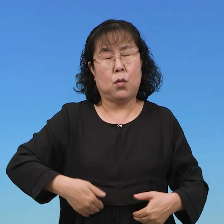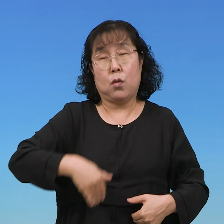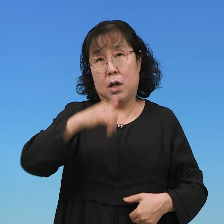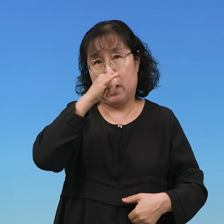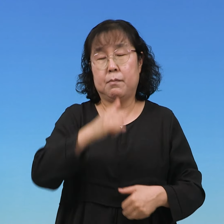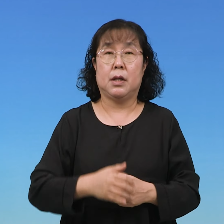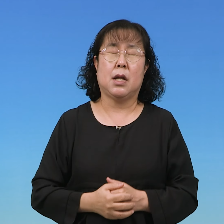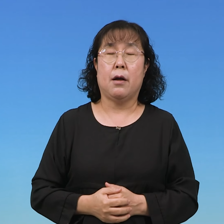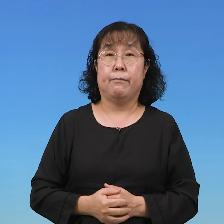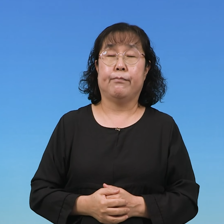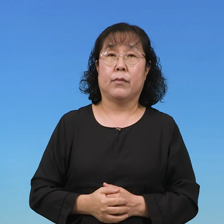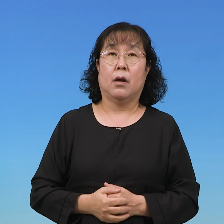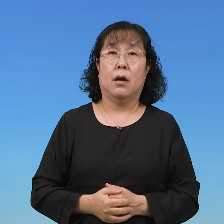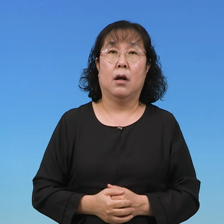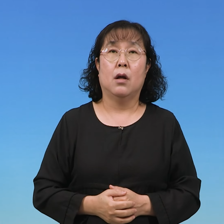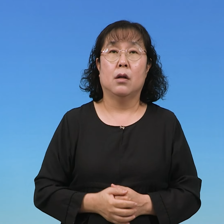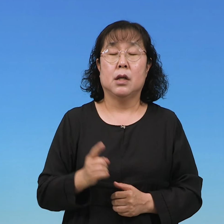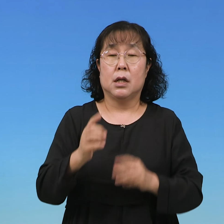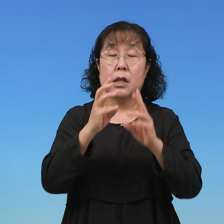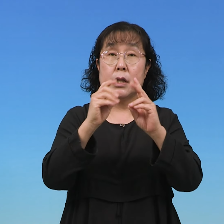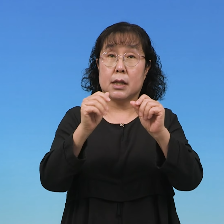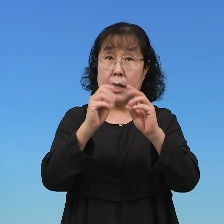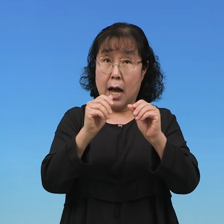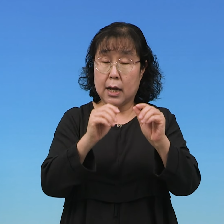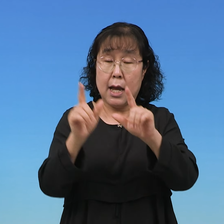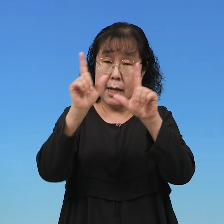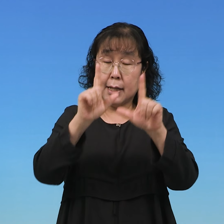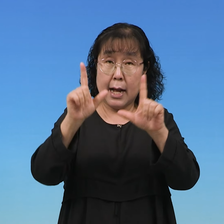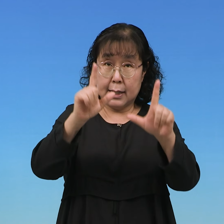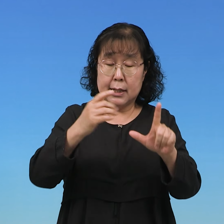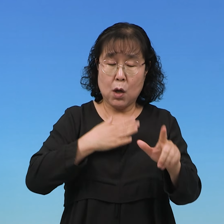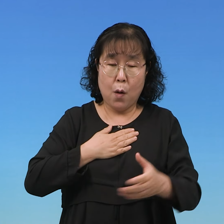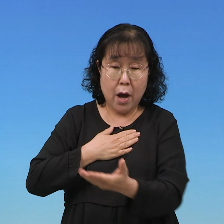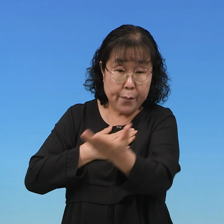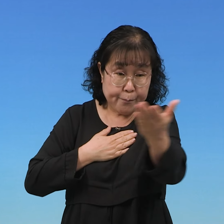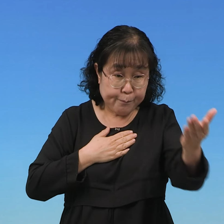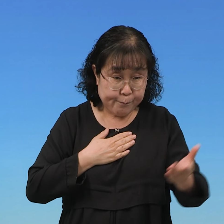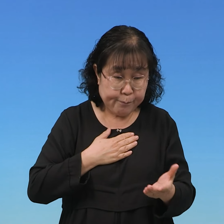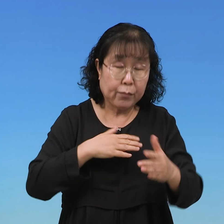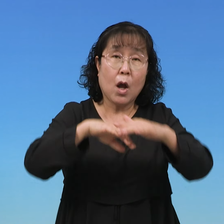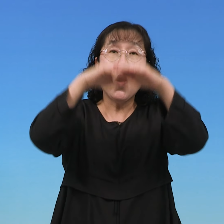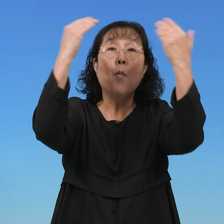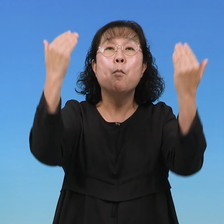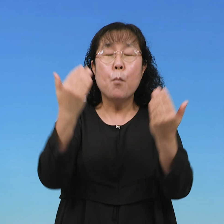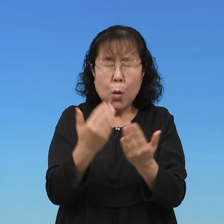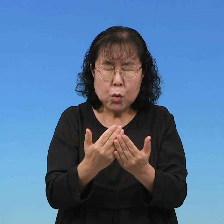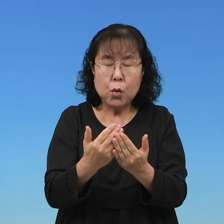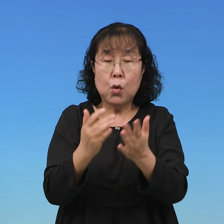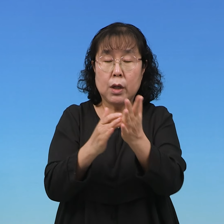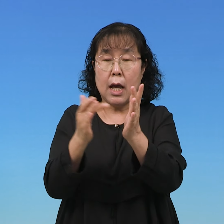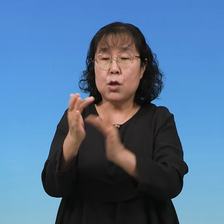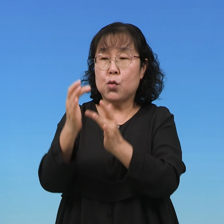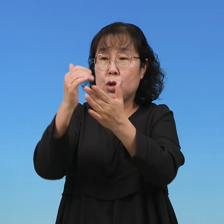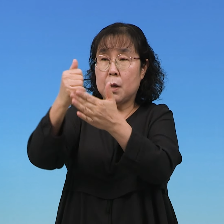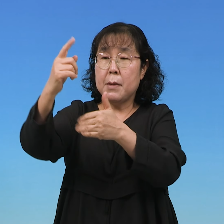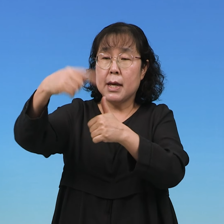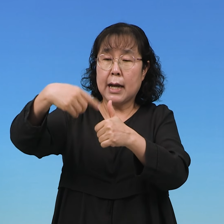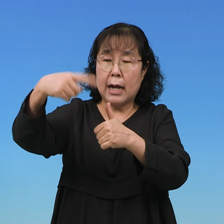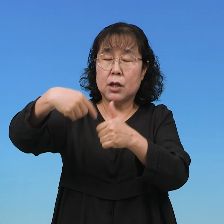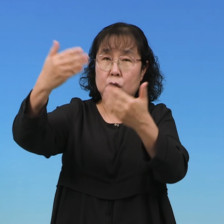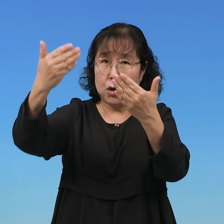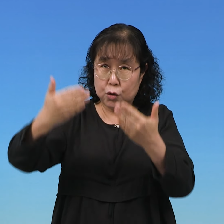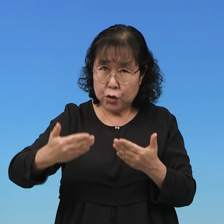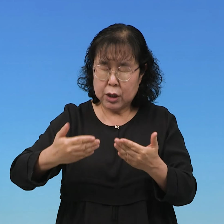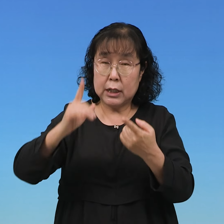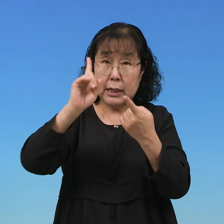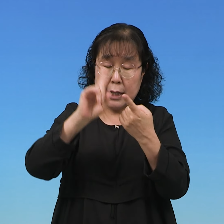이건 목회만이 아닙니다. 이 땅을 살아가는 저와 여러분 모두가 다 그 주님이 지적하시고 또 허준희